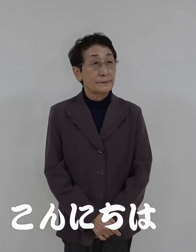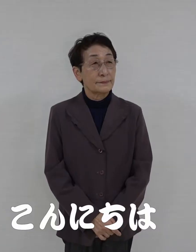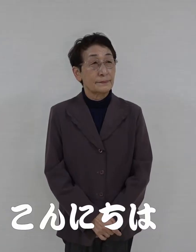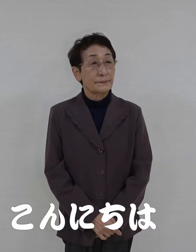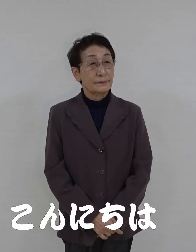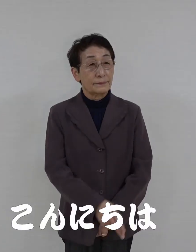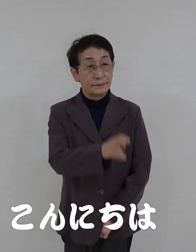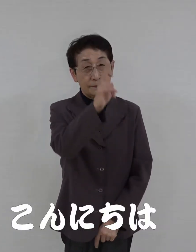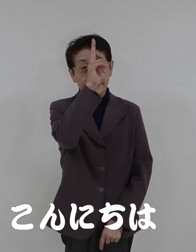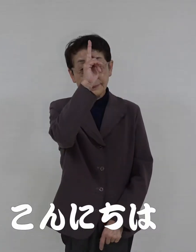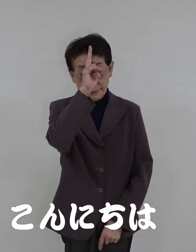こんにちは。